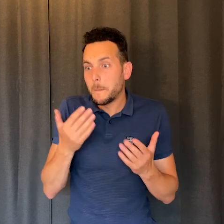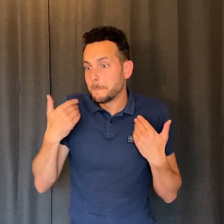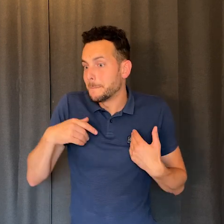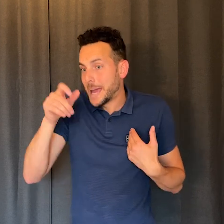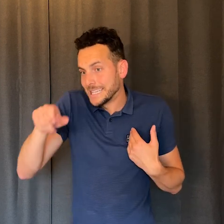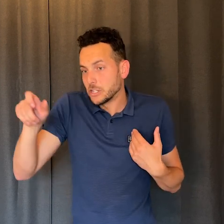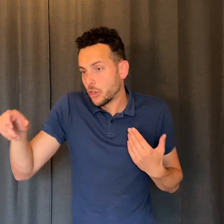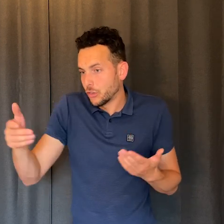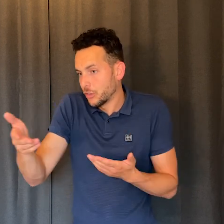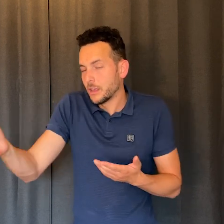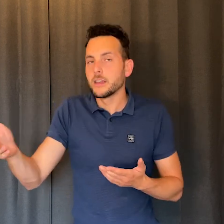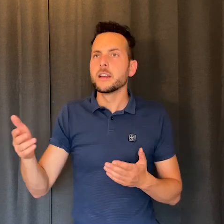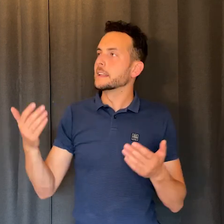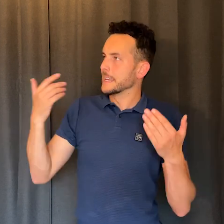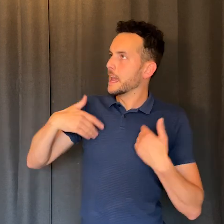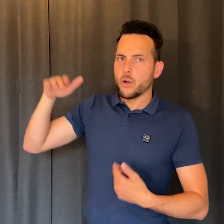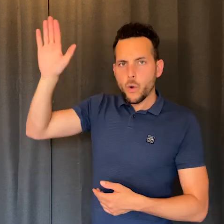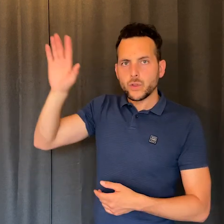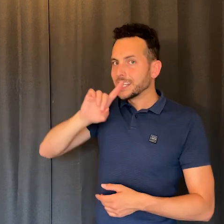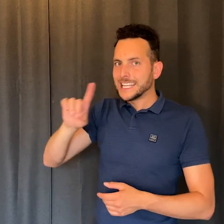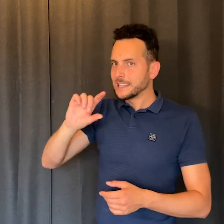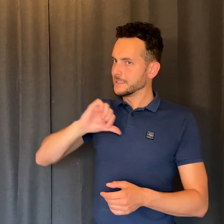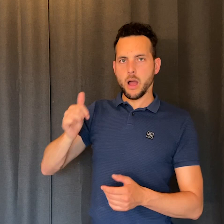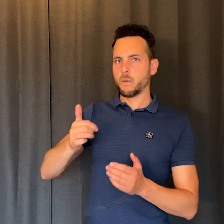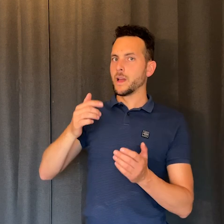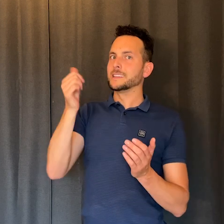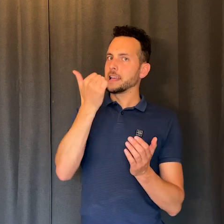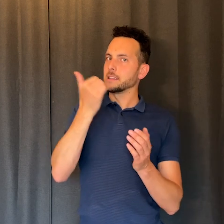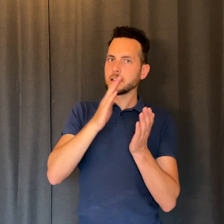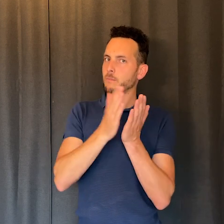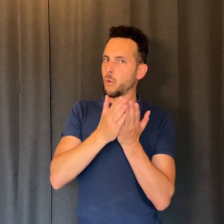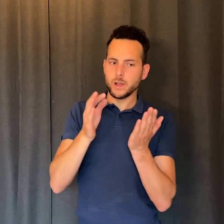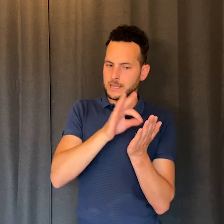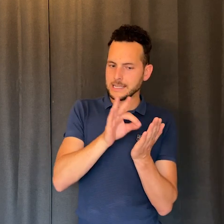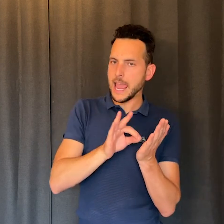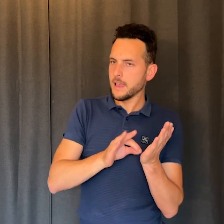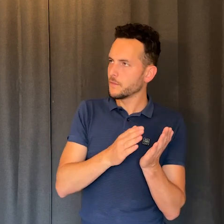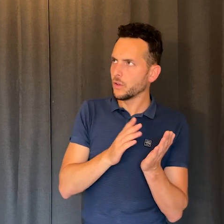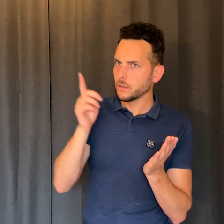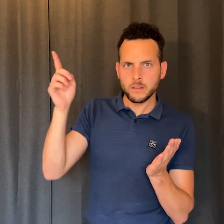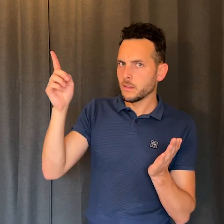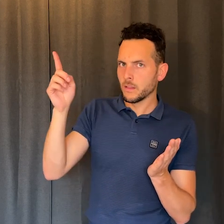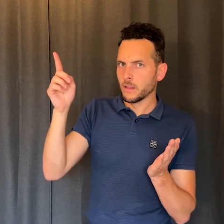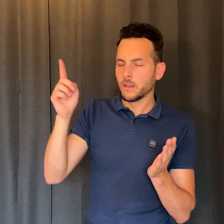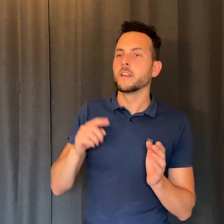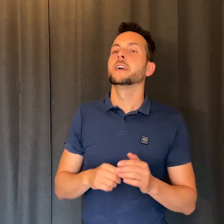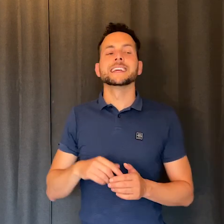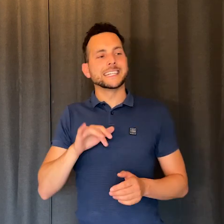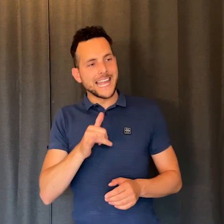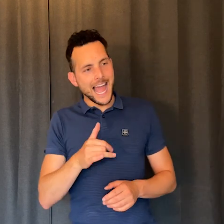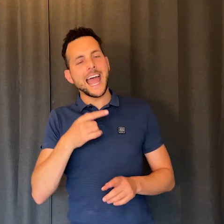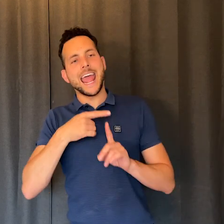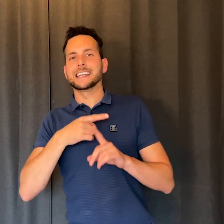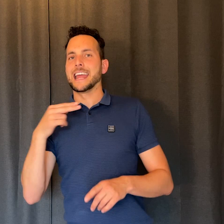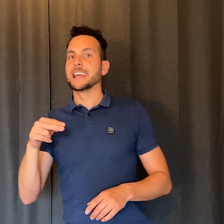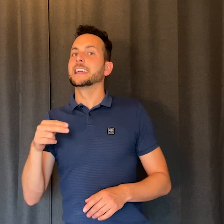mensen. Dus de Heere God heeft niet die 66 boeken allemaal zelf geschreven? Ja en nee. Ik zei net al, het is